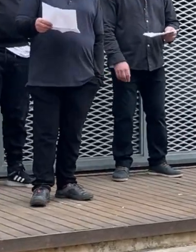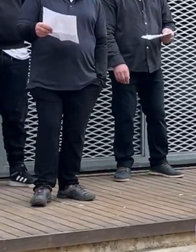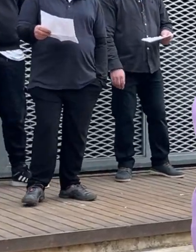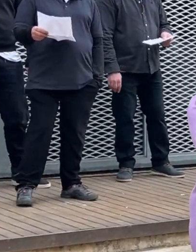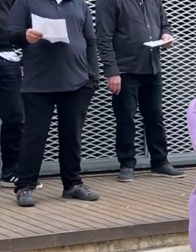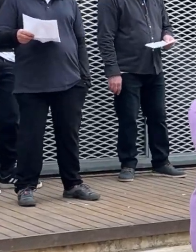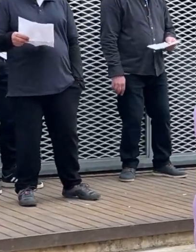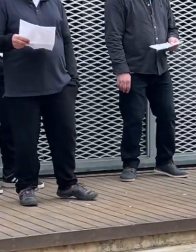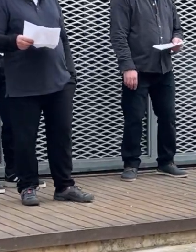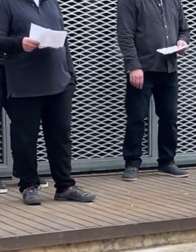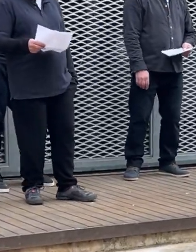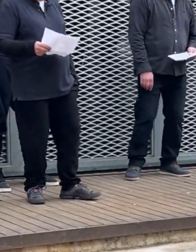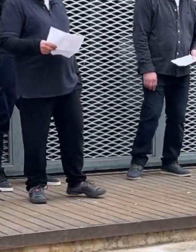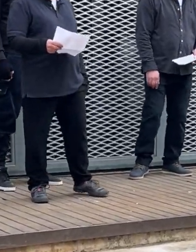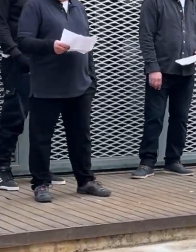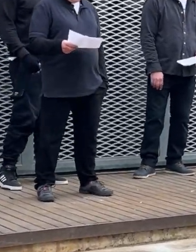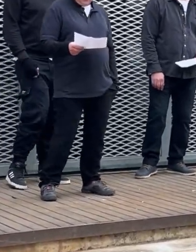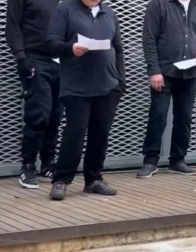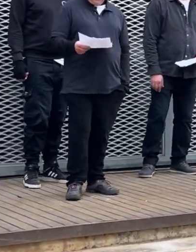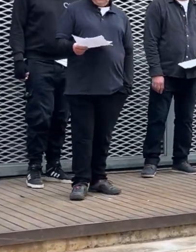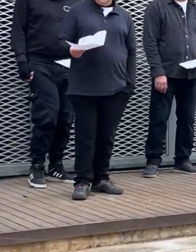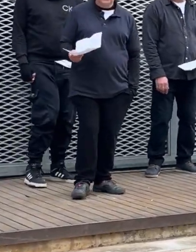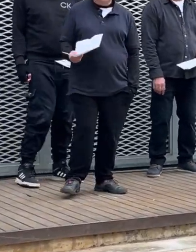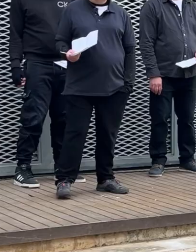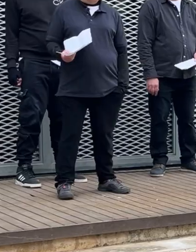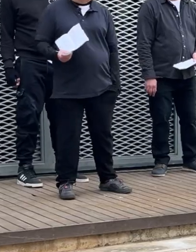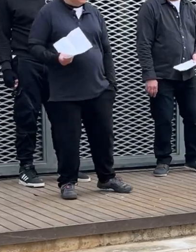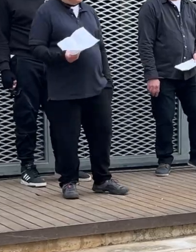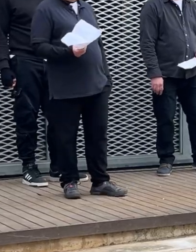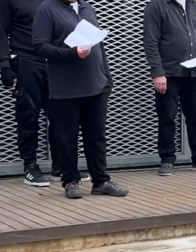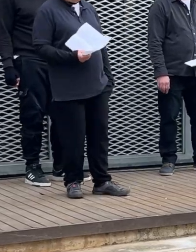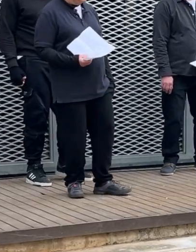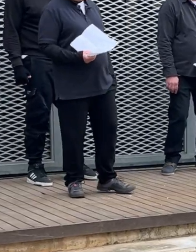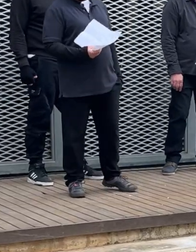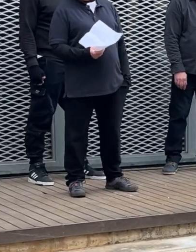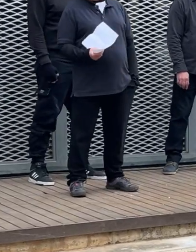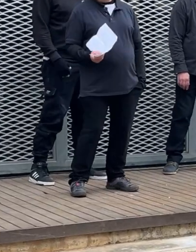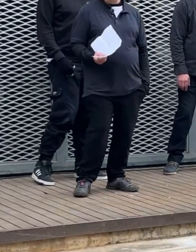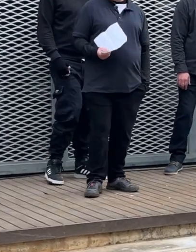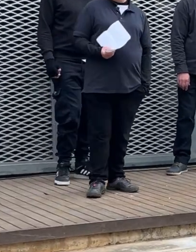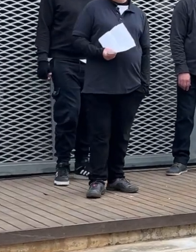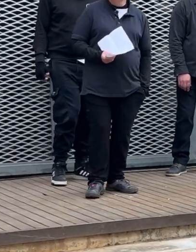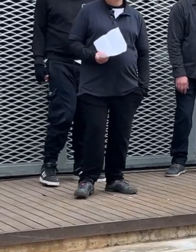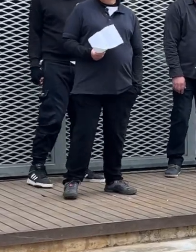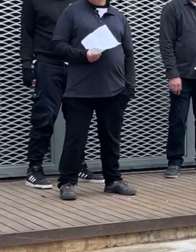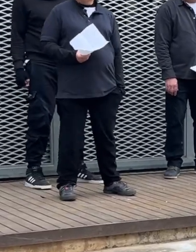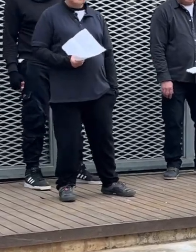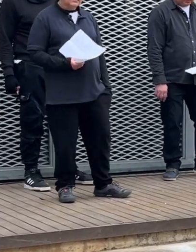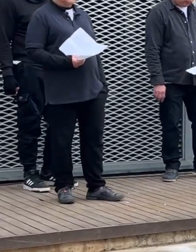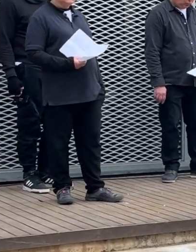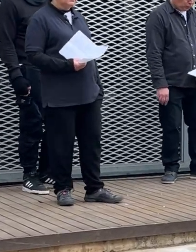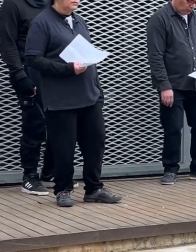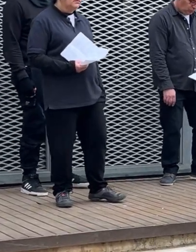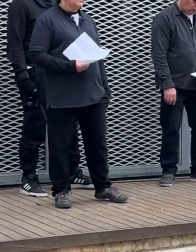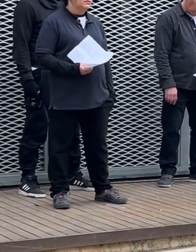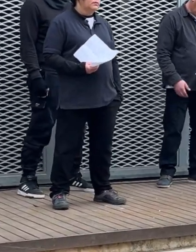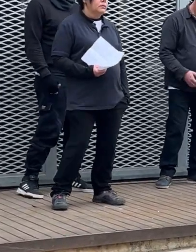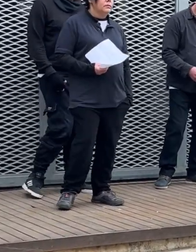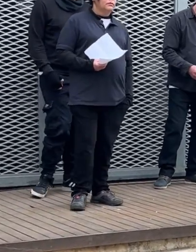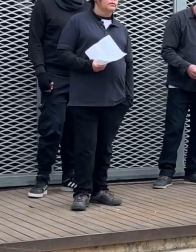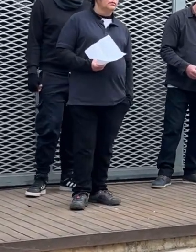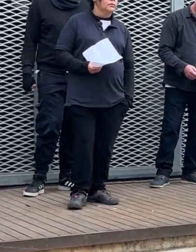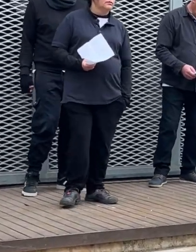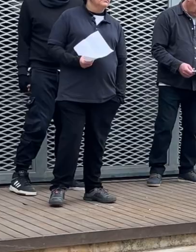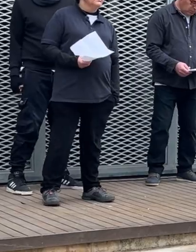pisas, en el Mingla X, en la calle Lara. Trastorno bipolar y no pasa nada. No me catalogues, soy una